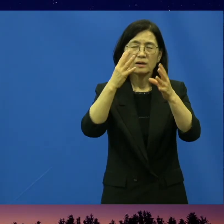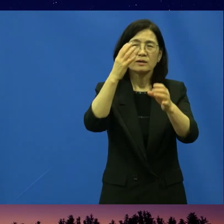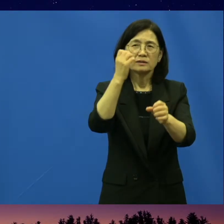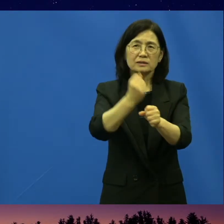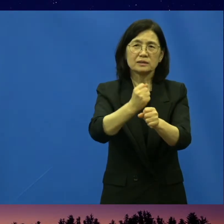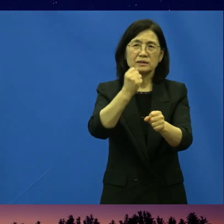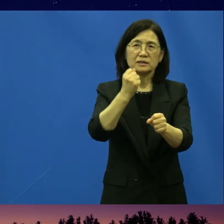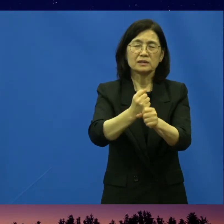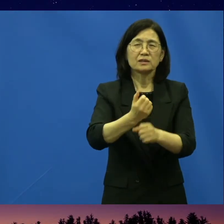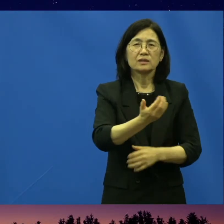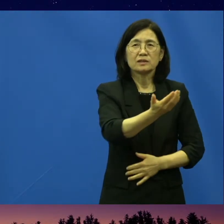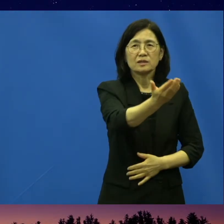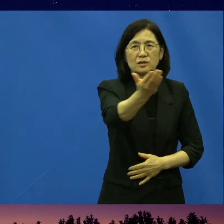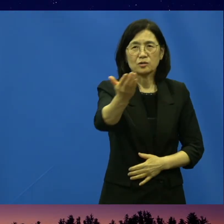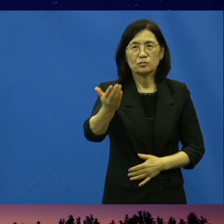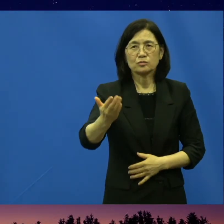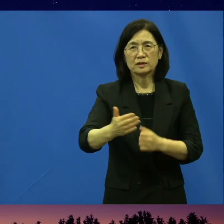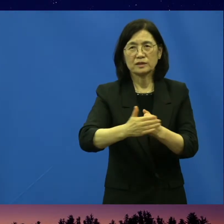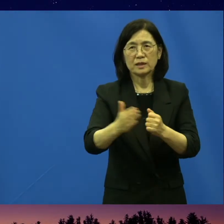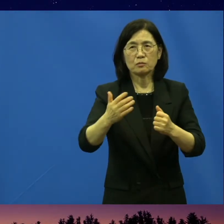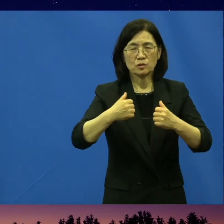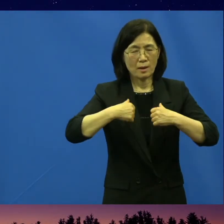하나님이 결코 포기하지 않는 주제예요.